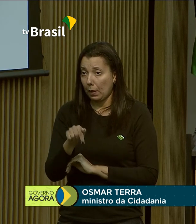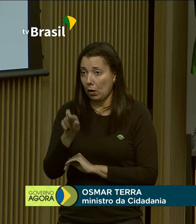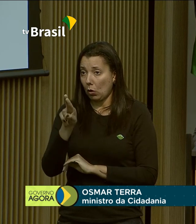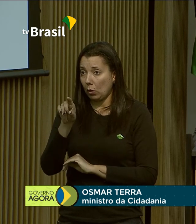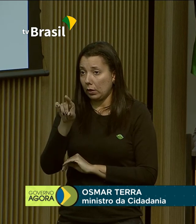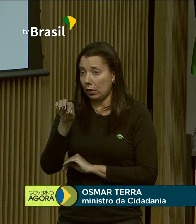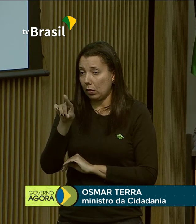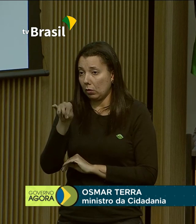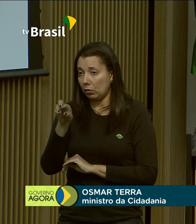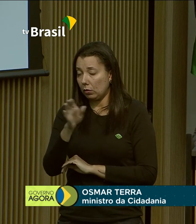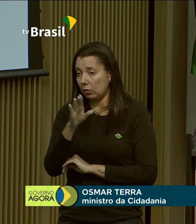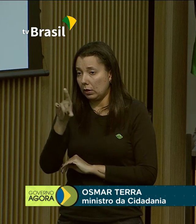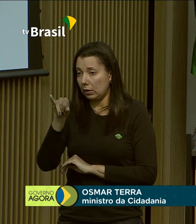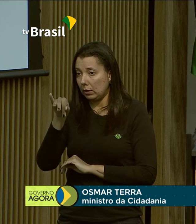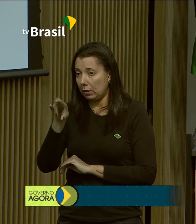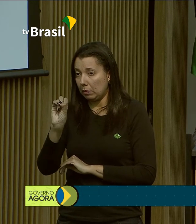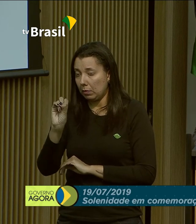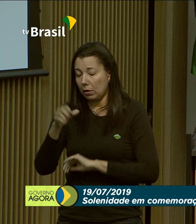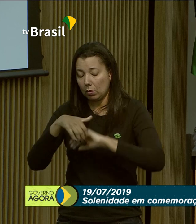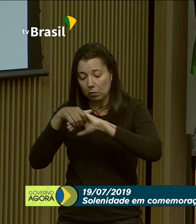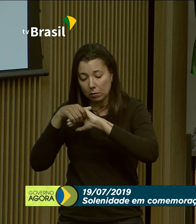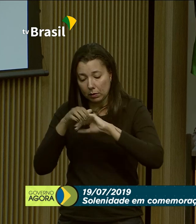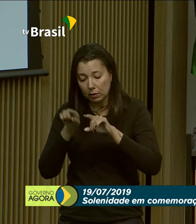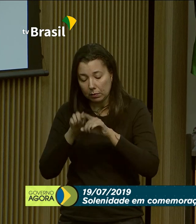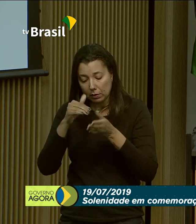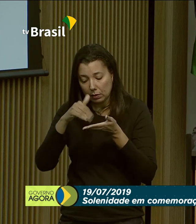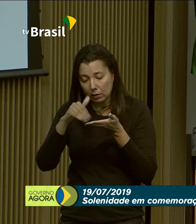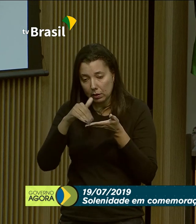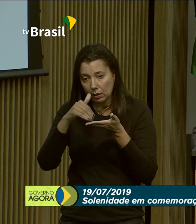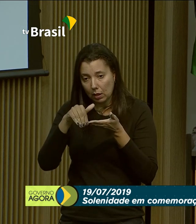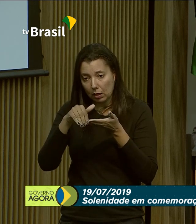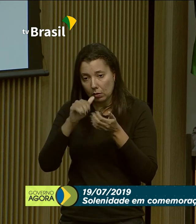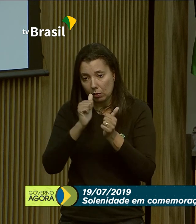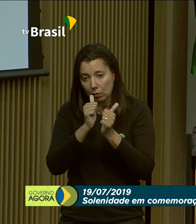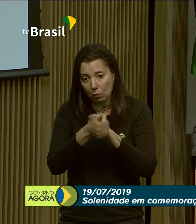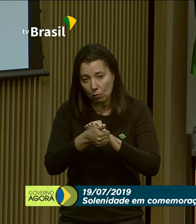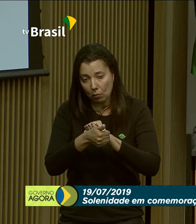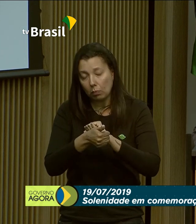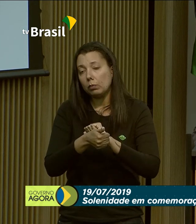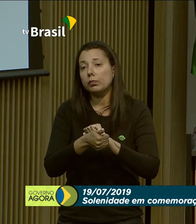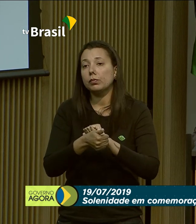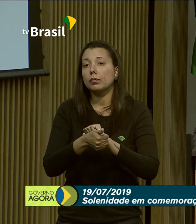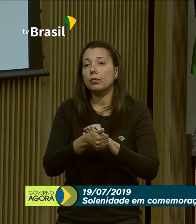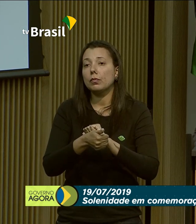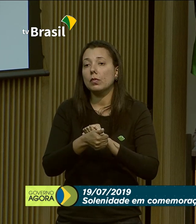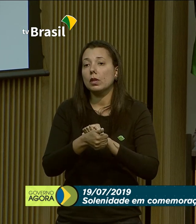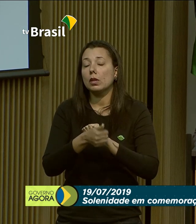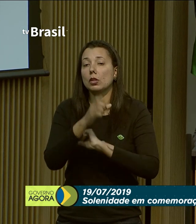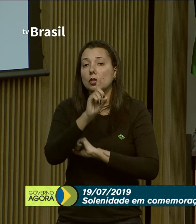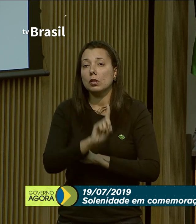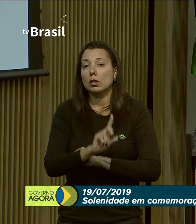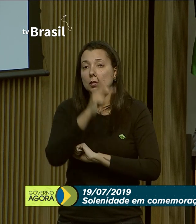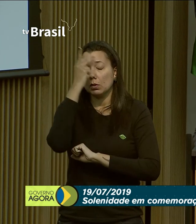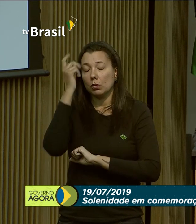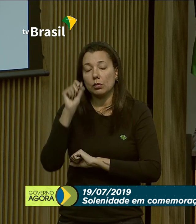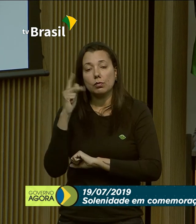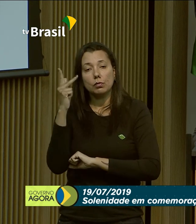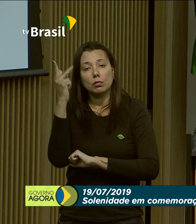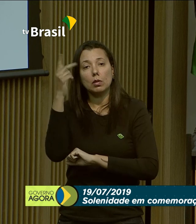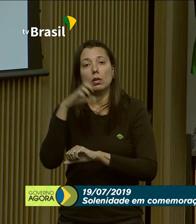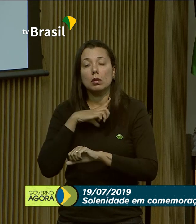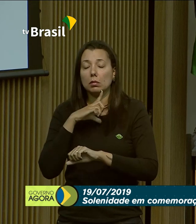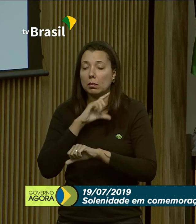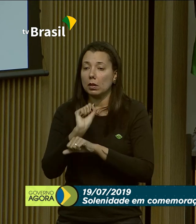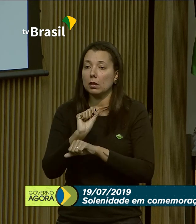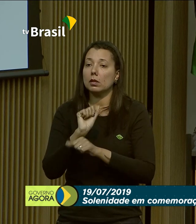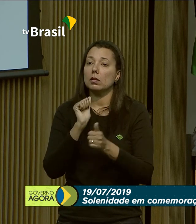Lima, cumprimentar pela iniciativa, o secretário nacional de Futebol e Defesa dos Direitos do Torcedor, né, da Secretaria